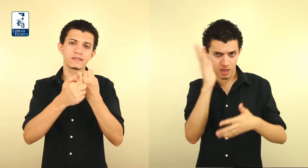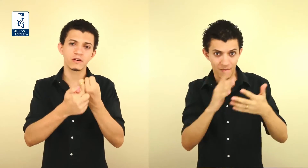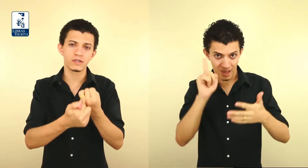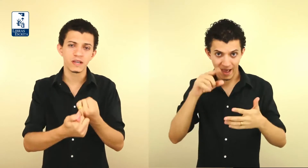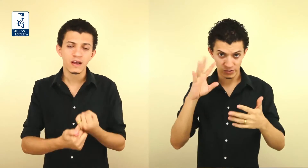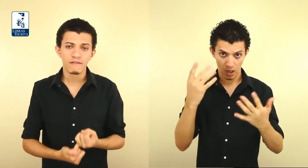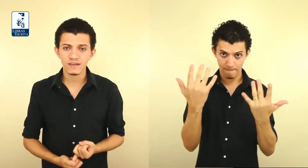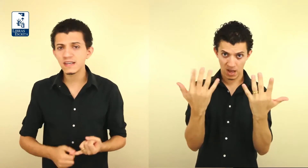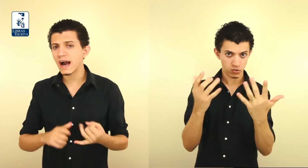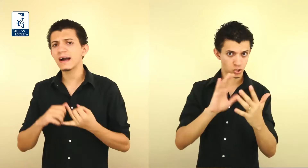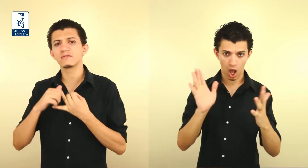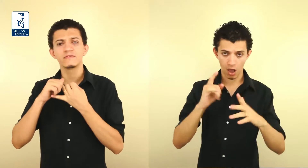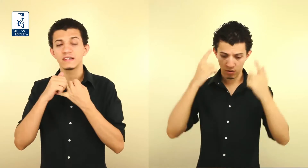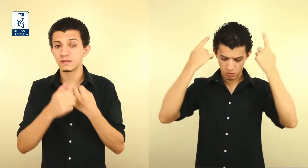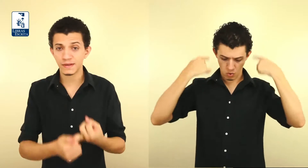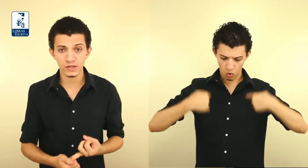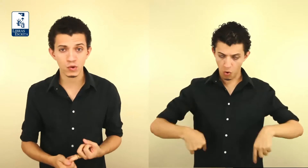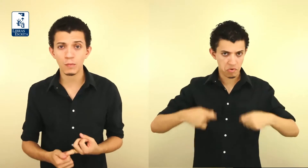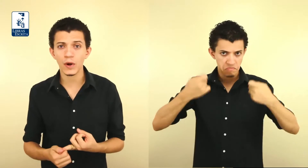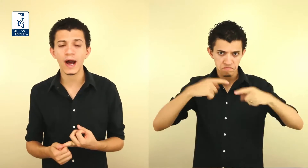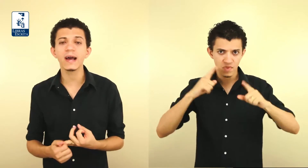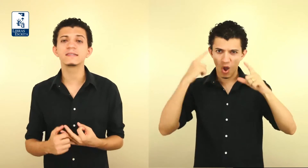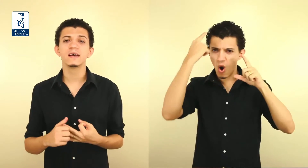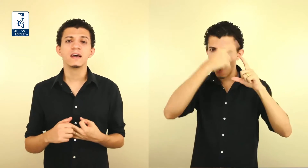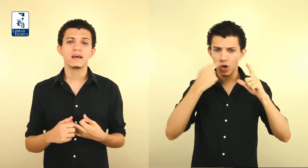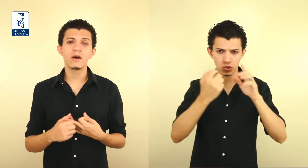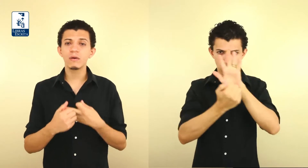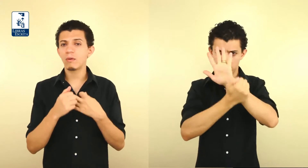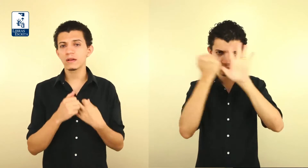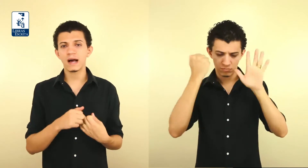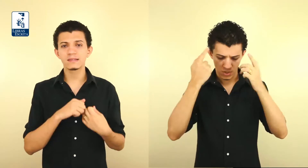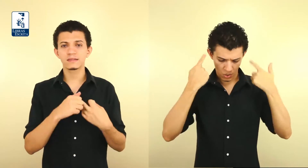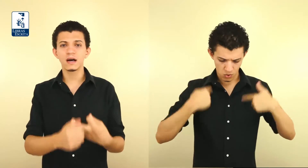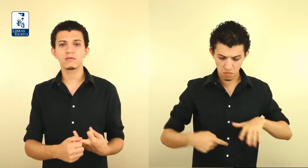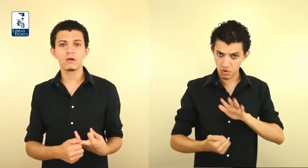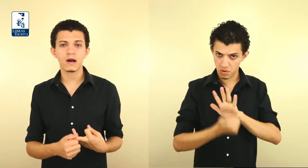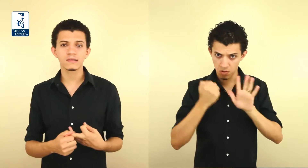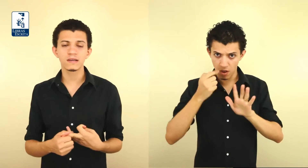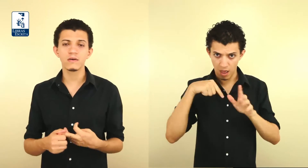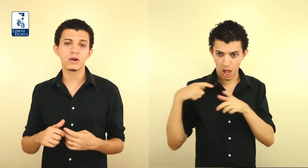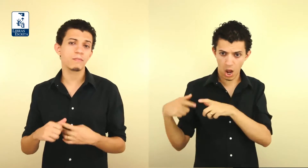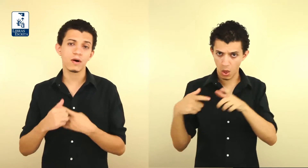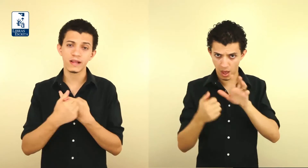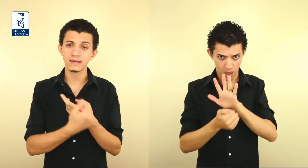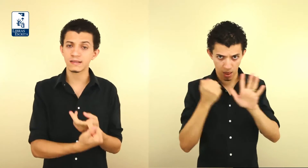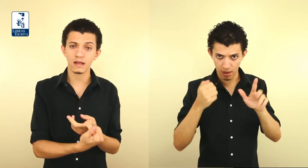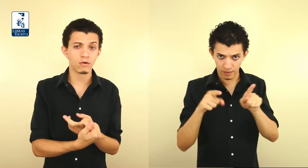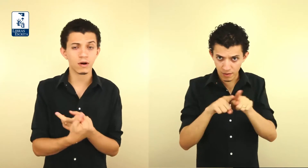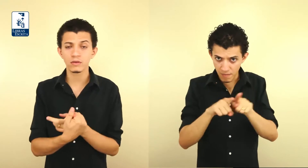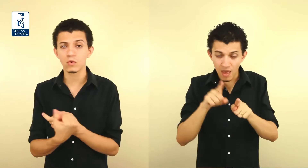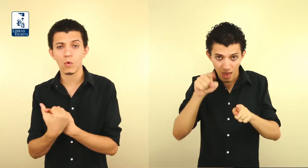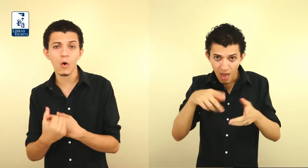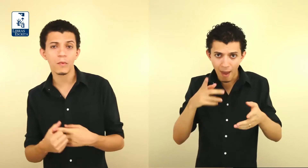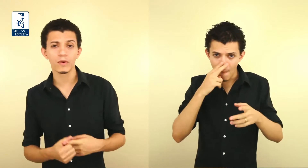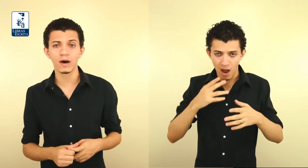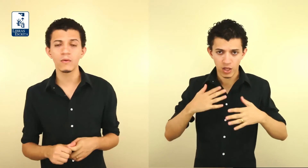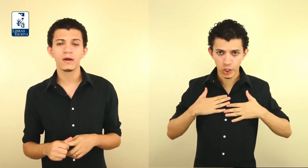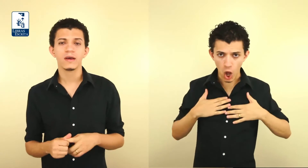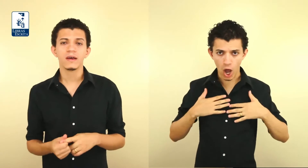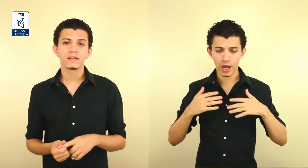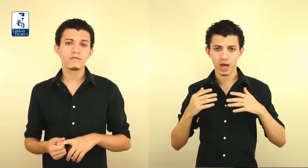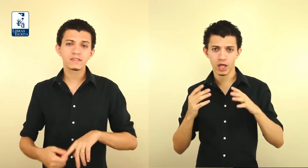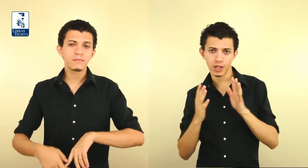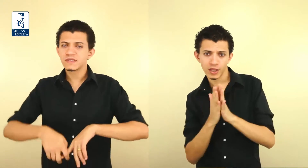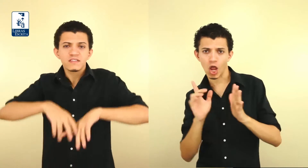tivesse expressões faciais, não tivesse expressões corporais, não importasse tanto a locação, não importasse se está tocando no corpo ou